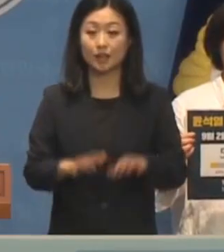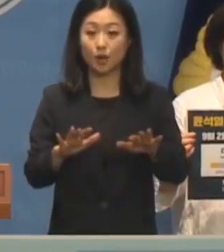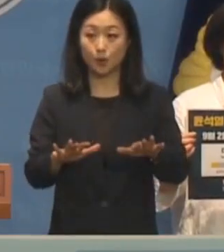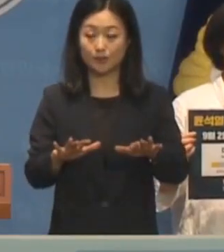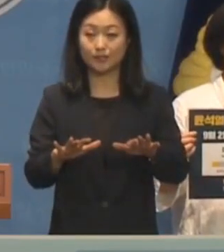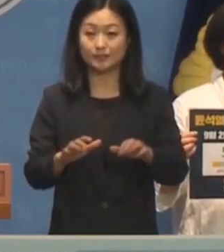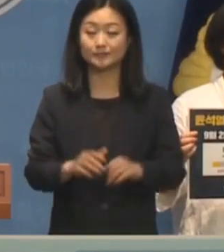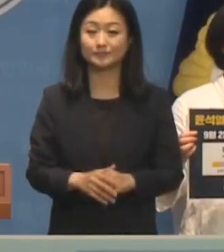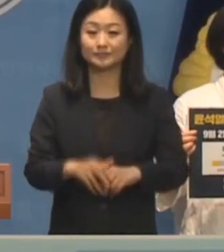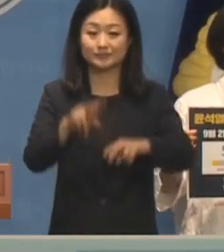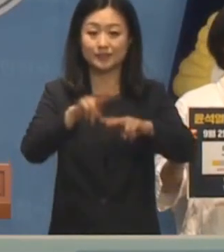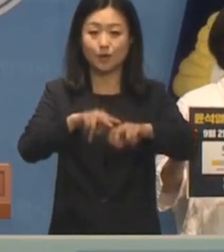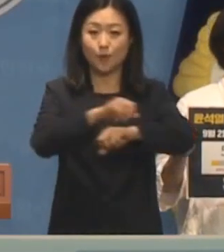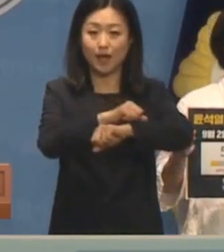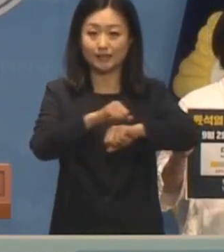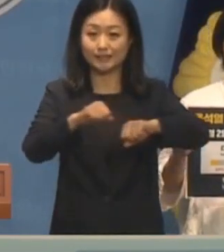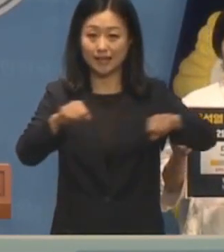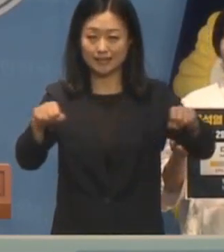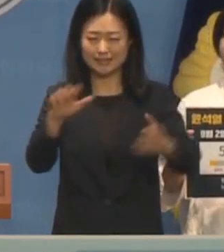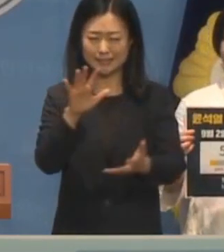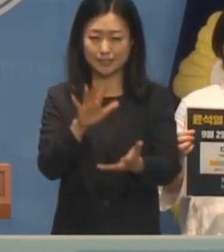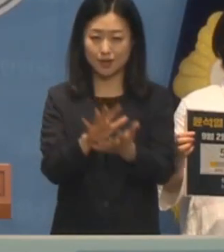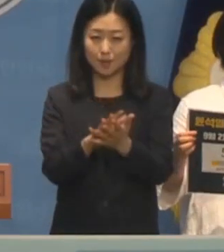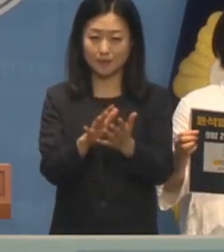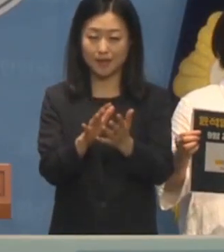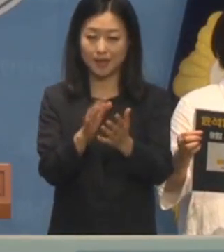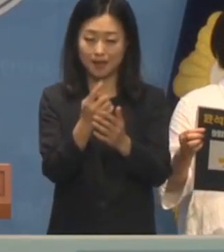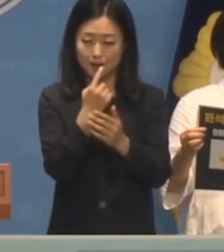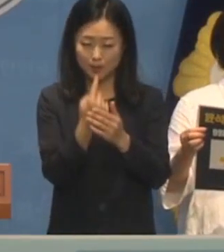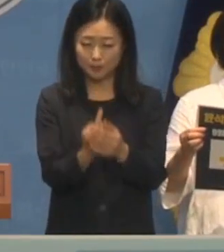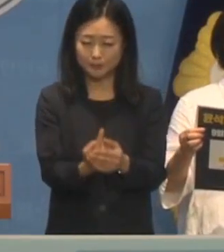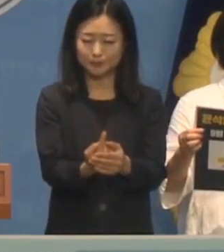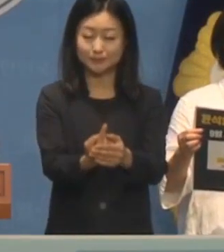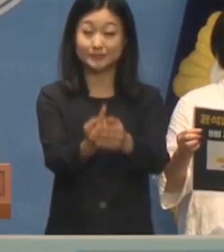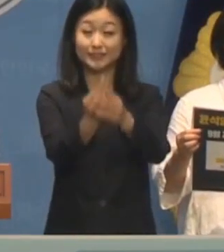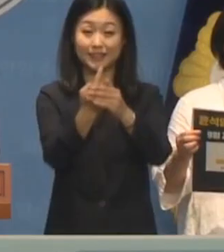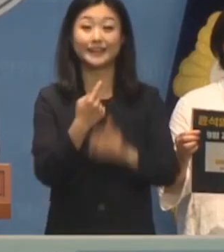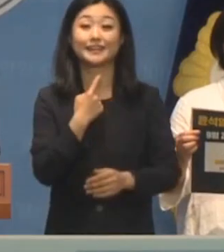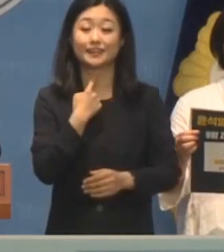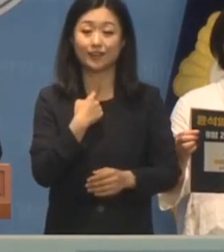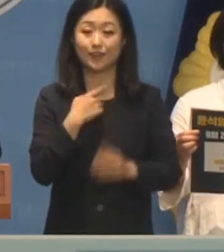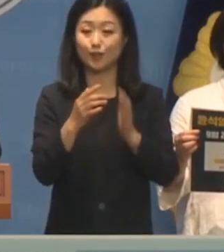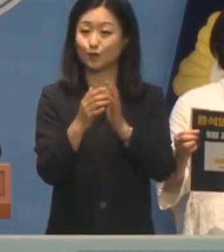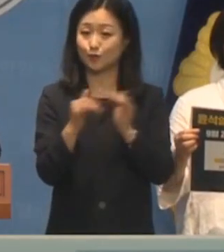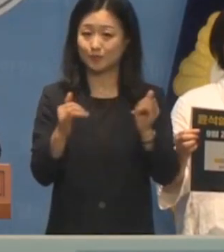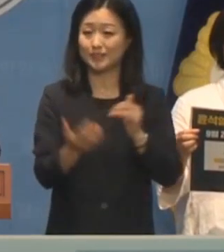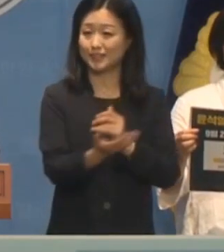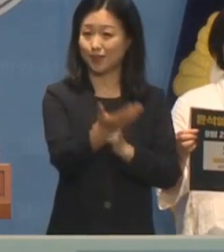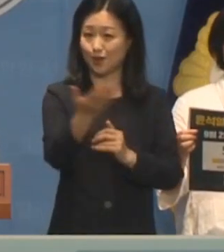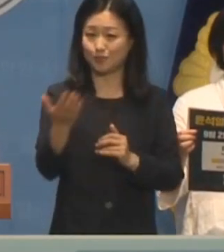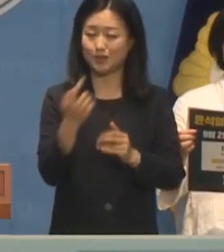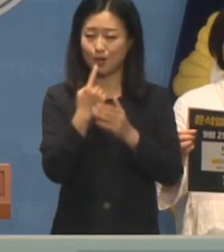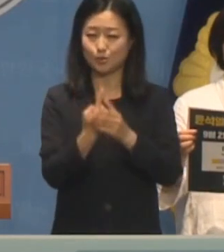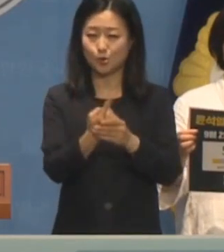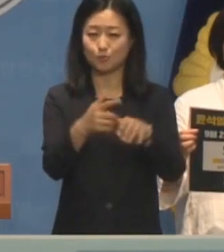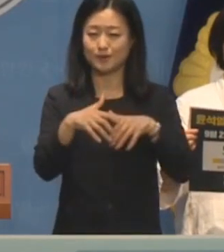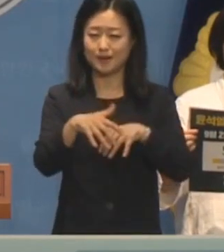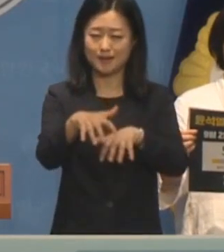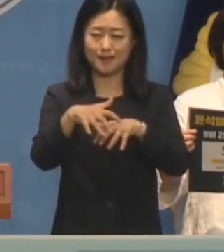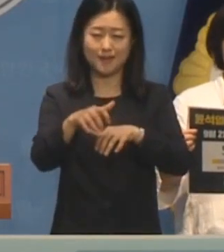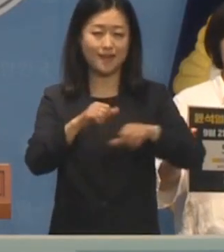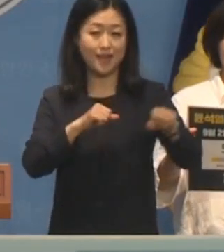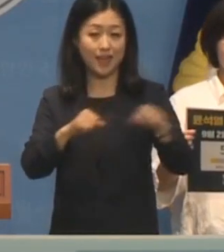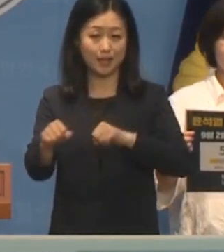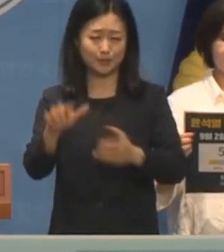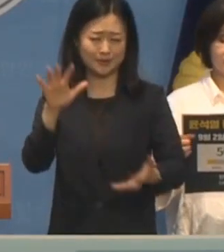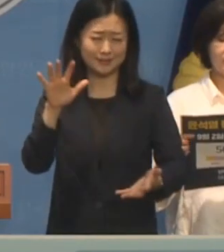광장에서 붉게 타오르고 뜨겁게 타올랐던, 그리고 온라인으로까지 이어졌던 우리 국민들의 촛불행동의 열기가